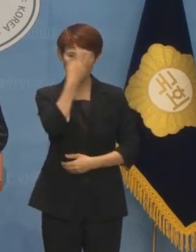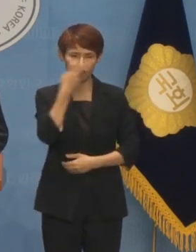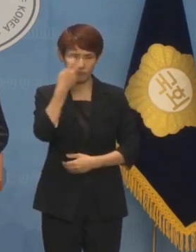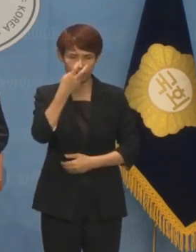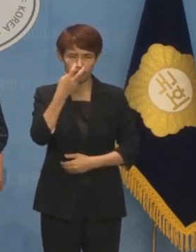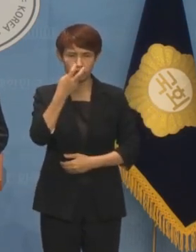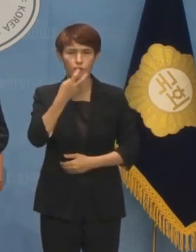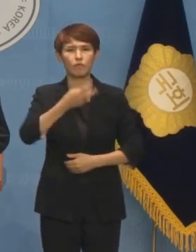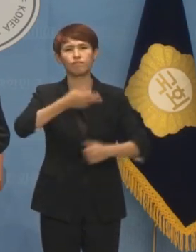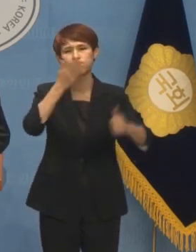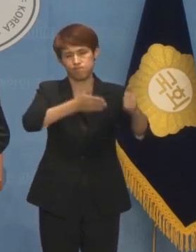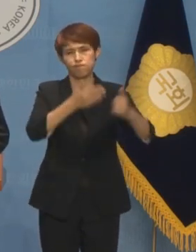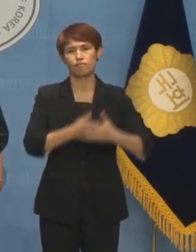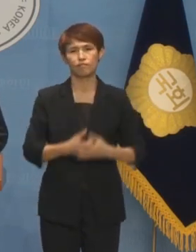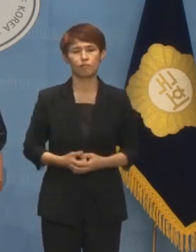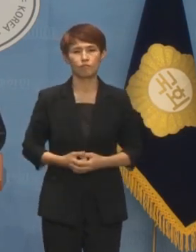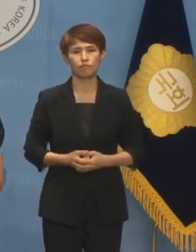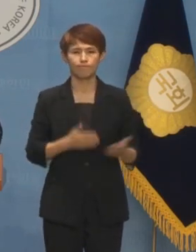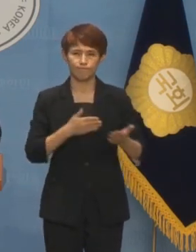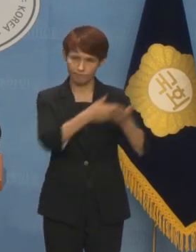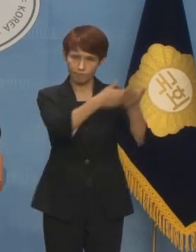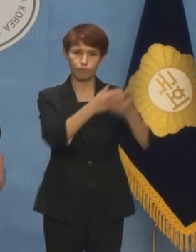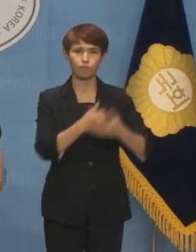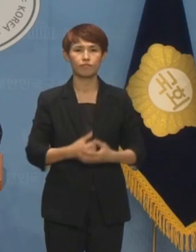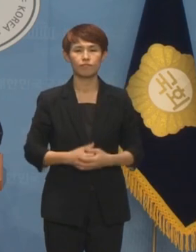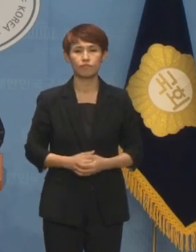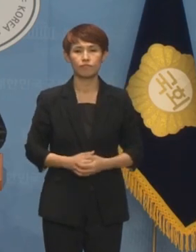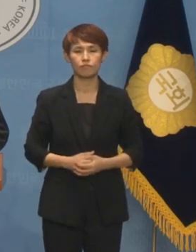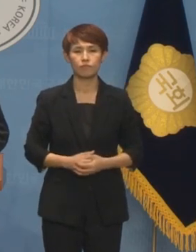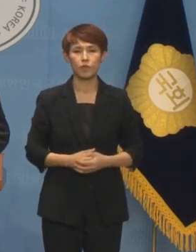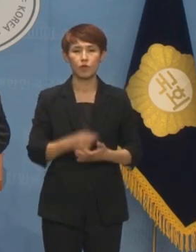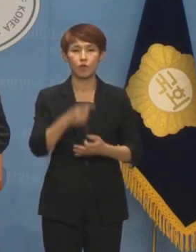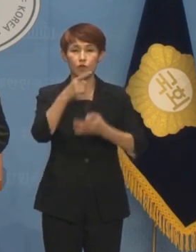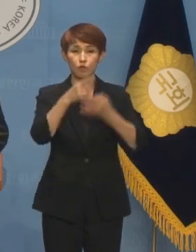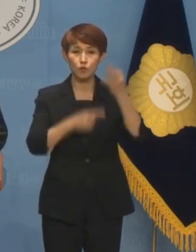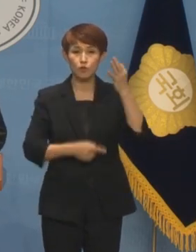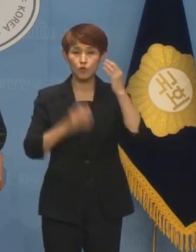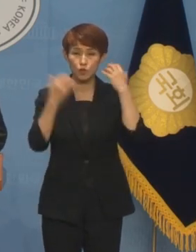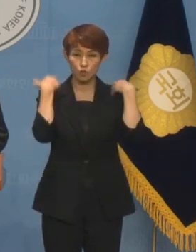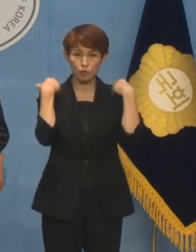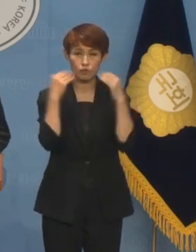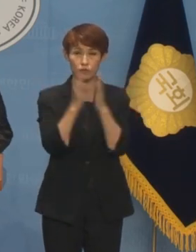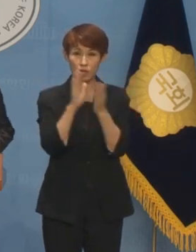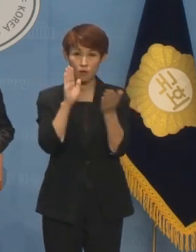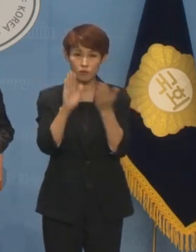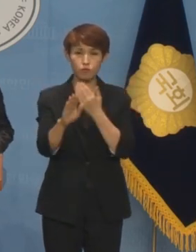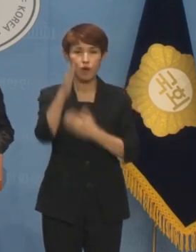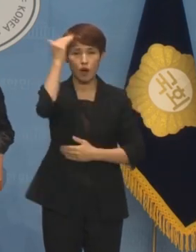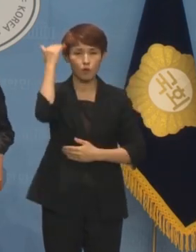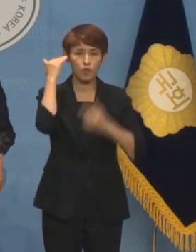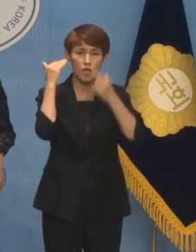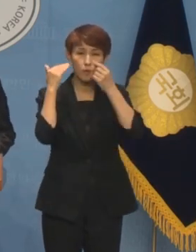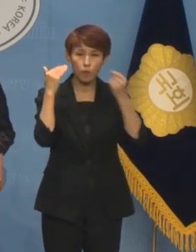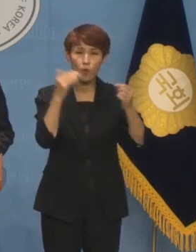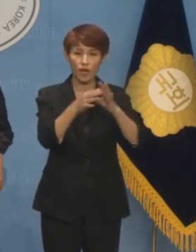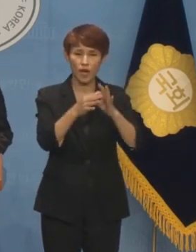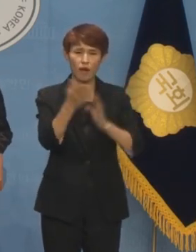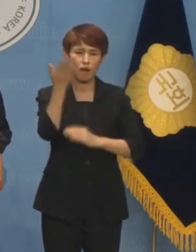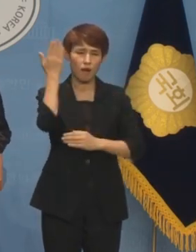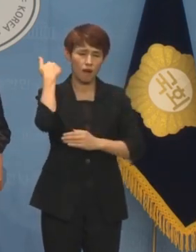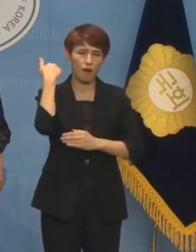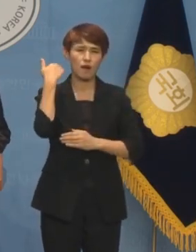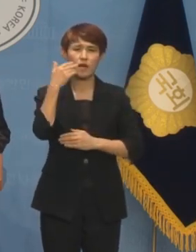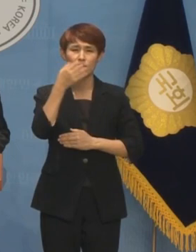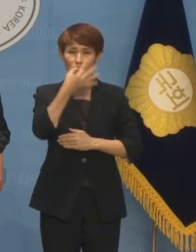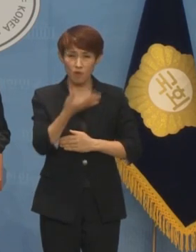것을 강력히 촉구합니다. 윤석열 정부가 출범하고 한일 관계가 과거의 아픔을 넘어 미래를